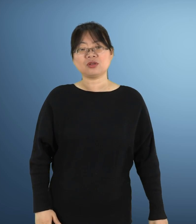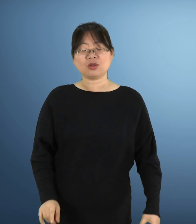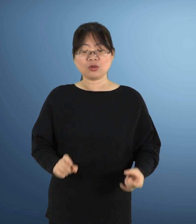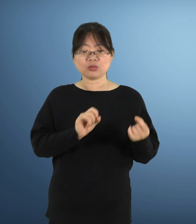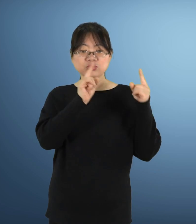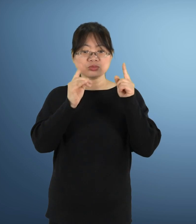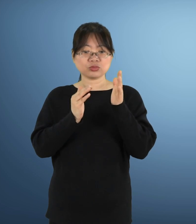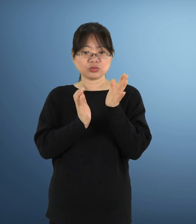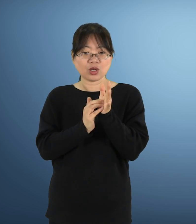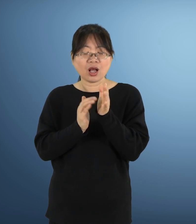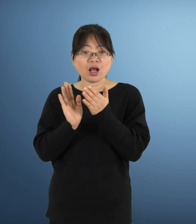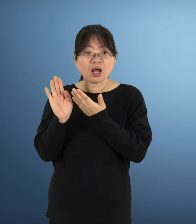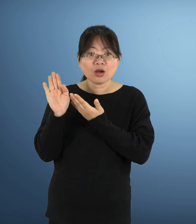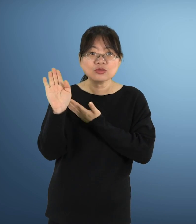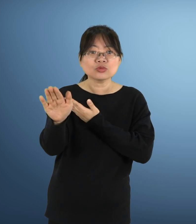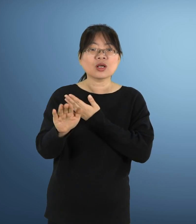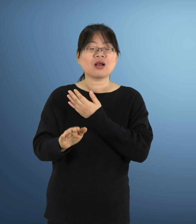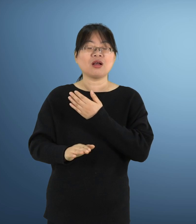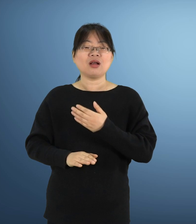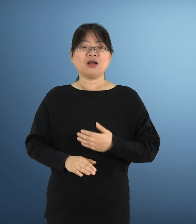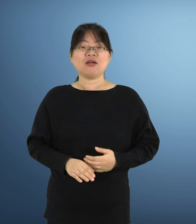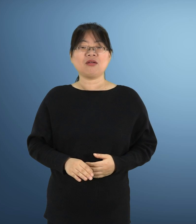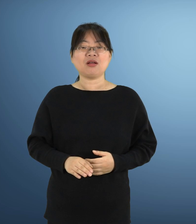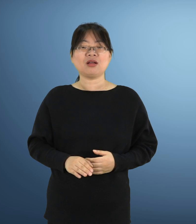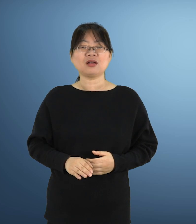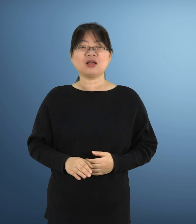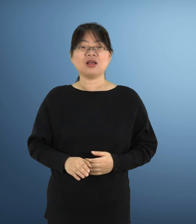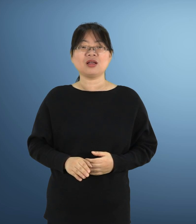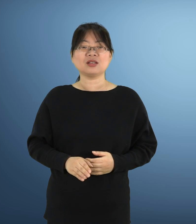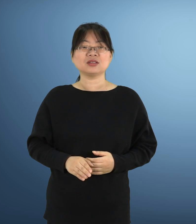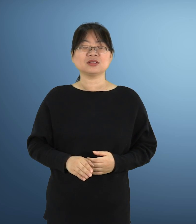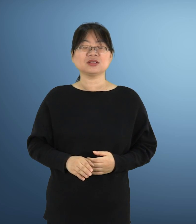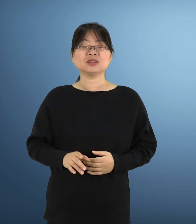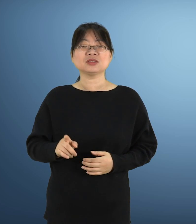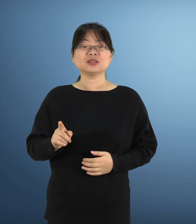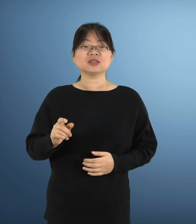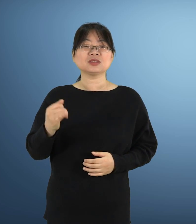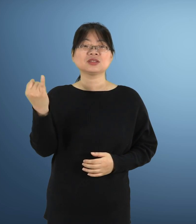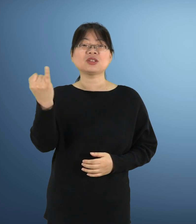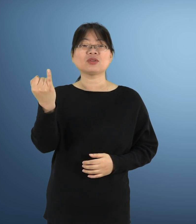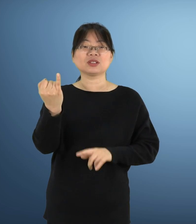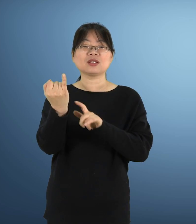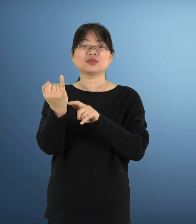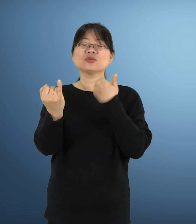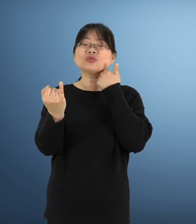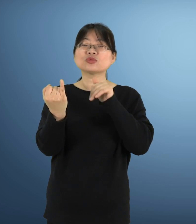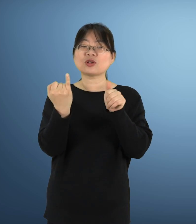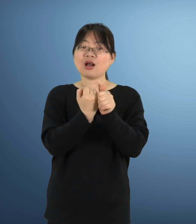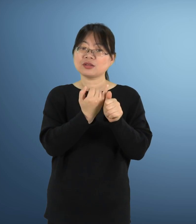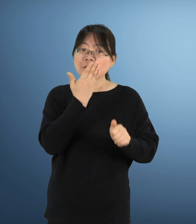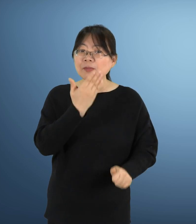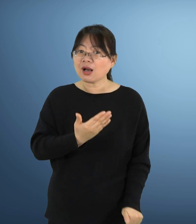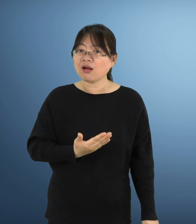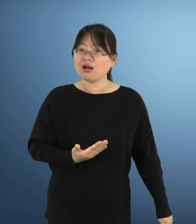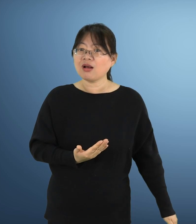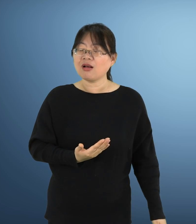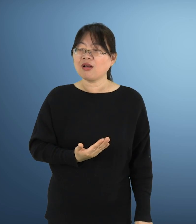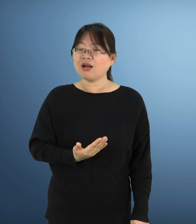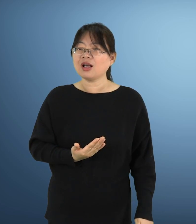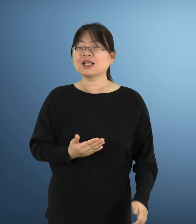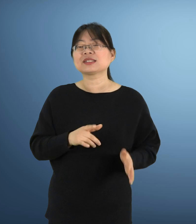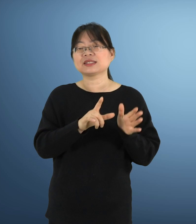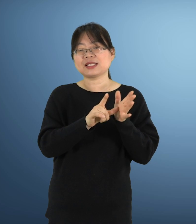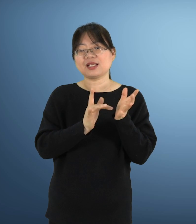부활 후에는 누구의 아내가 되겠습니까? 그랬더니 예수님이 부활이